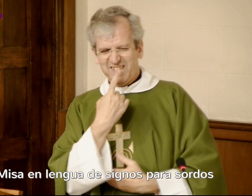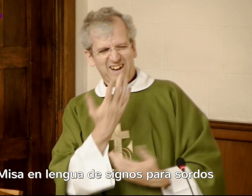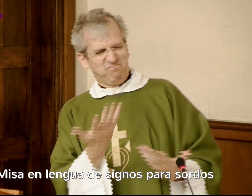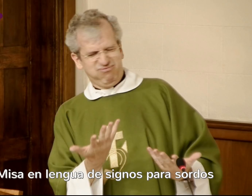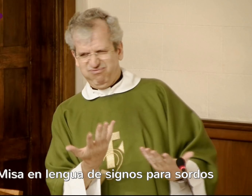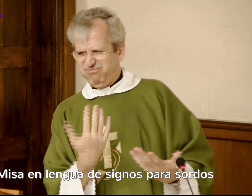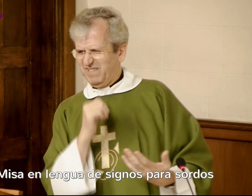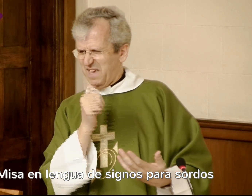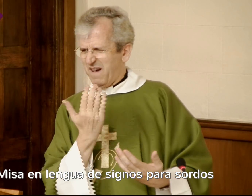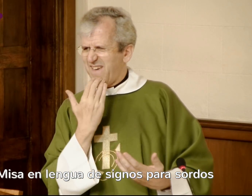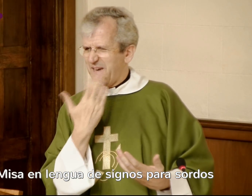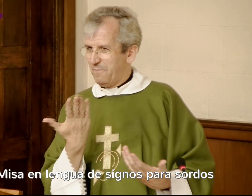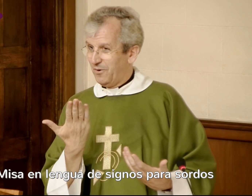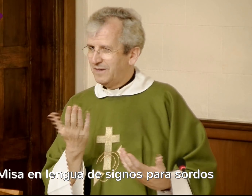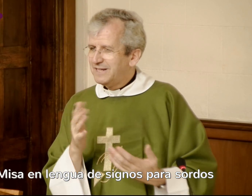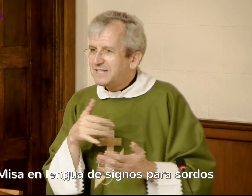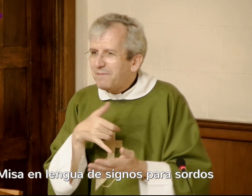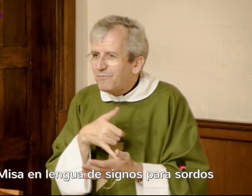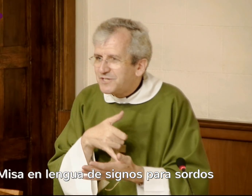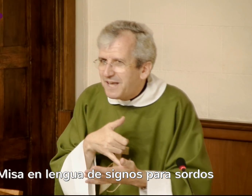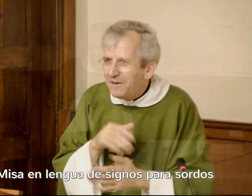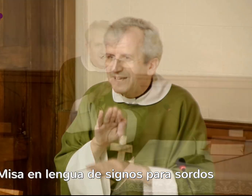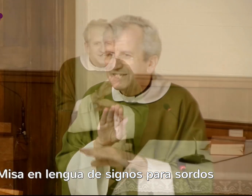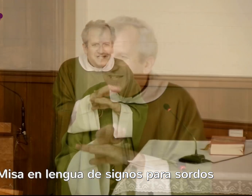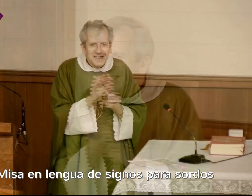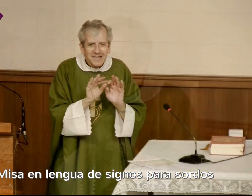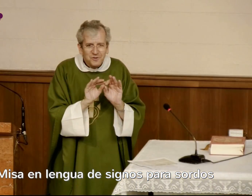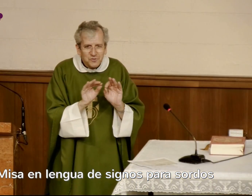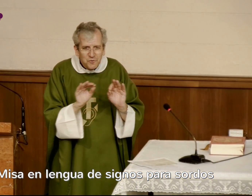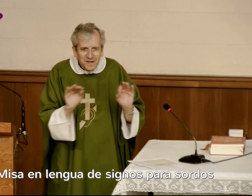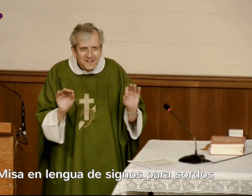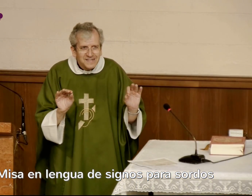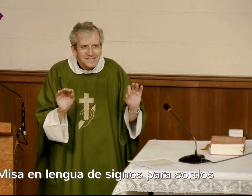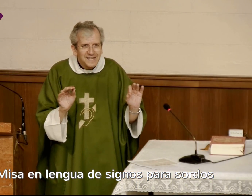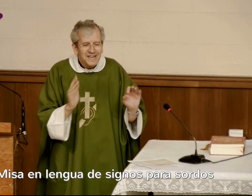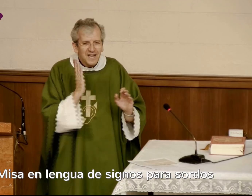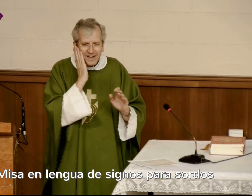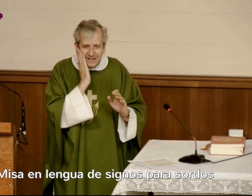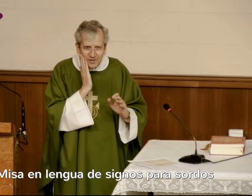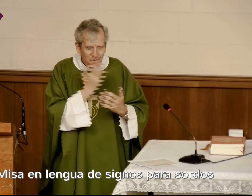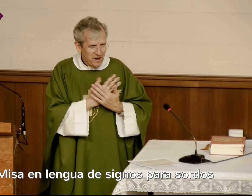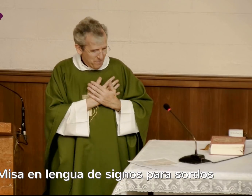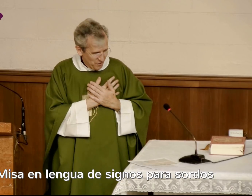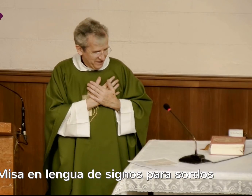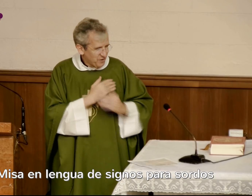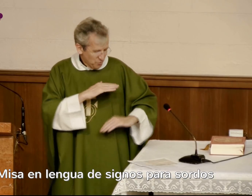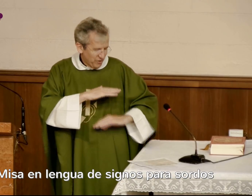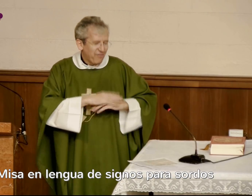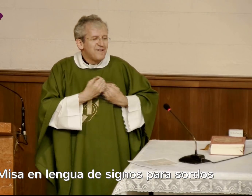dirán, qué mal ejemplo. Si vamos débiles, sencillos, humildes, con amor, con un corazón